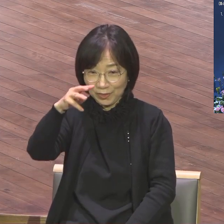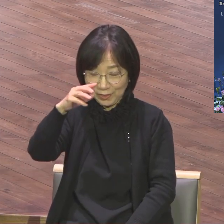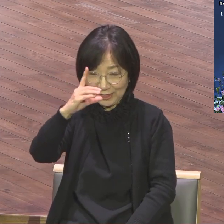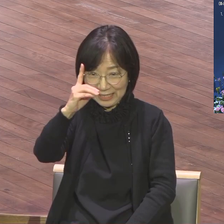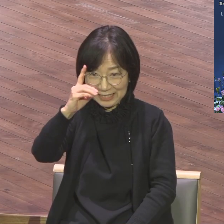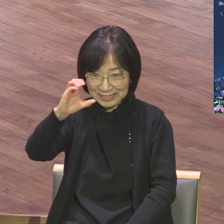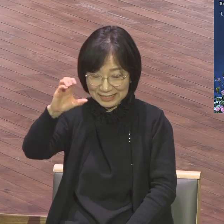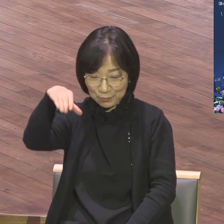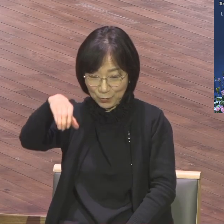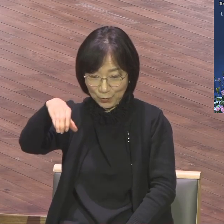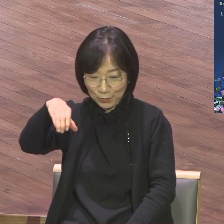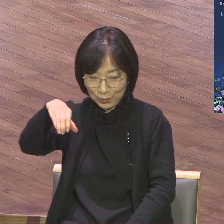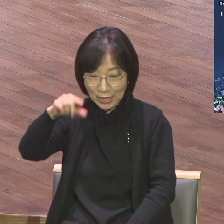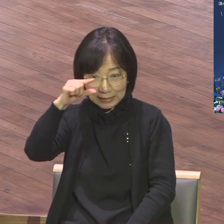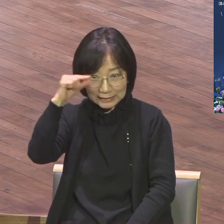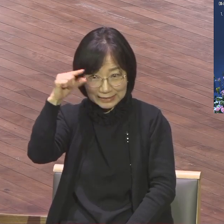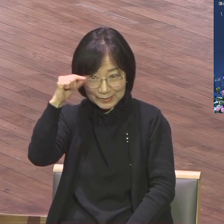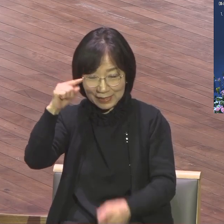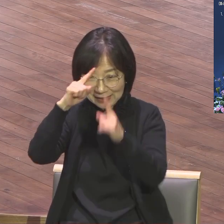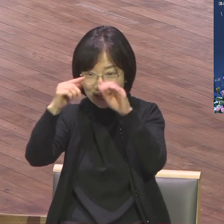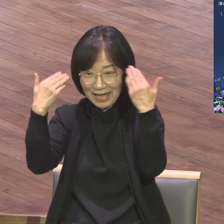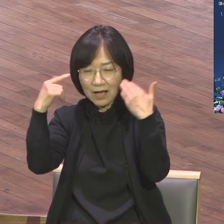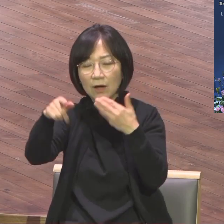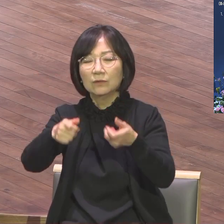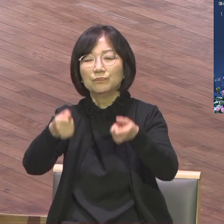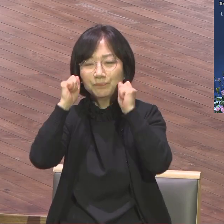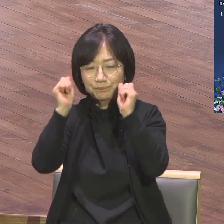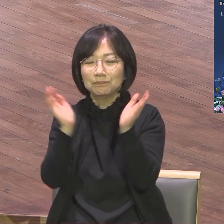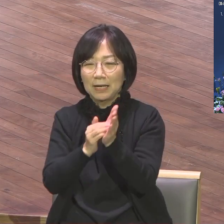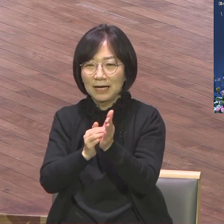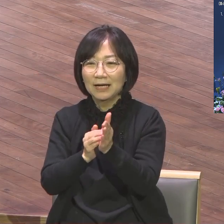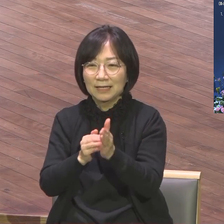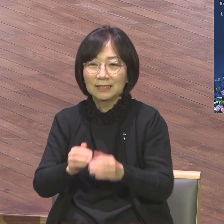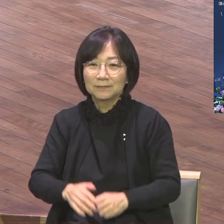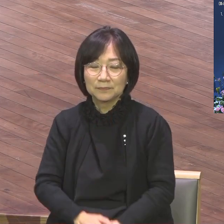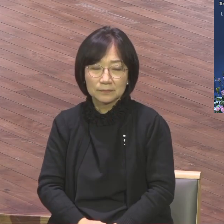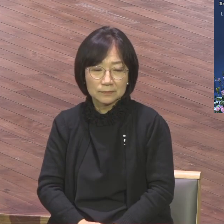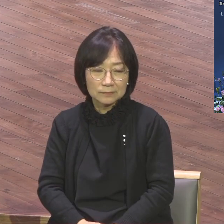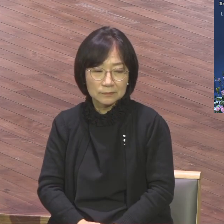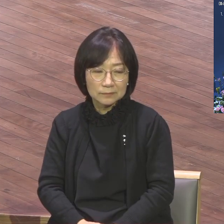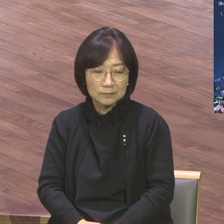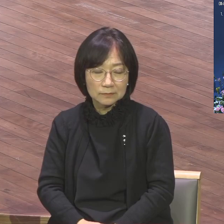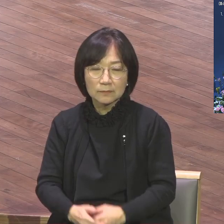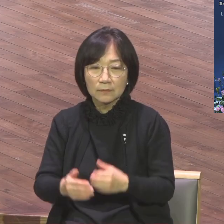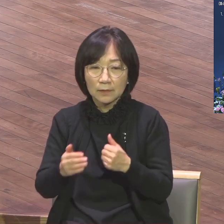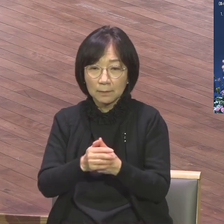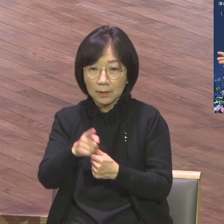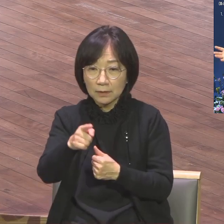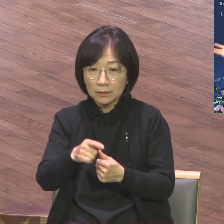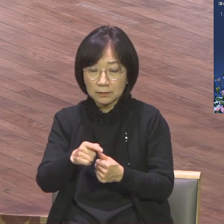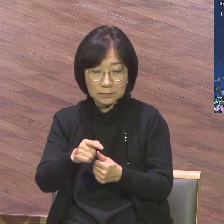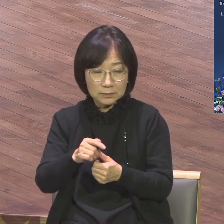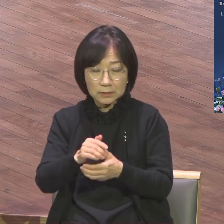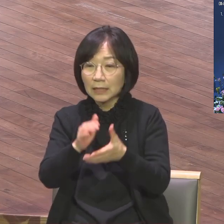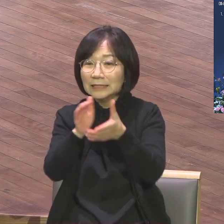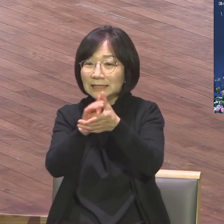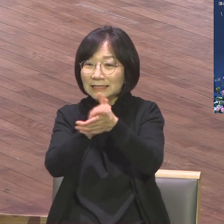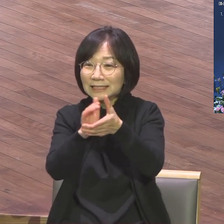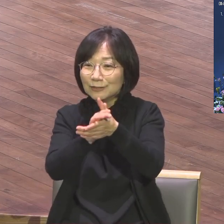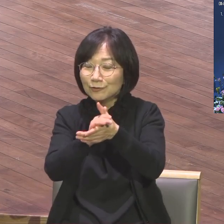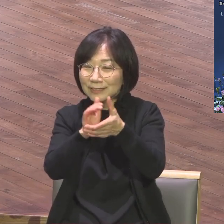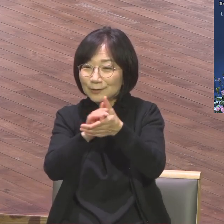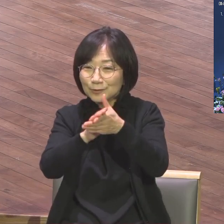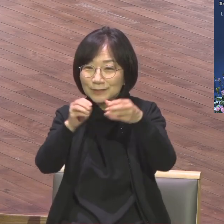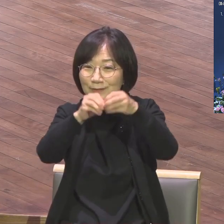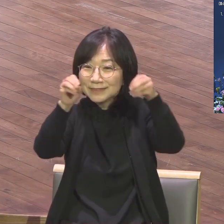나왔다니까요. 정주원 선교사 우리 아들이. 그러니까 뭐 전 세계 농인 각 나라별로